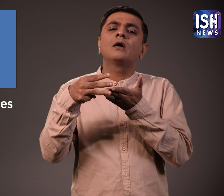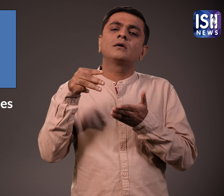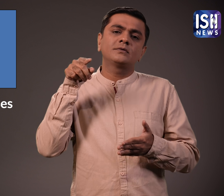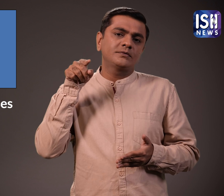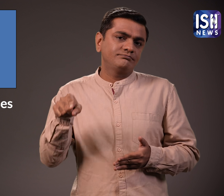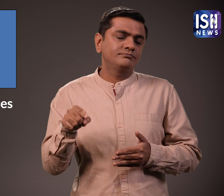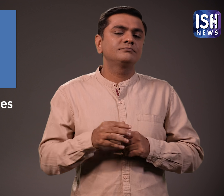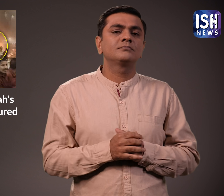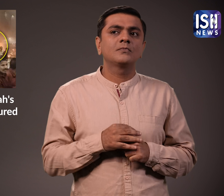अश्चरेजनक